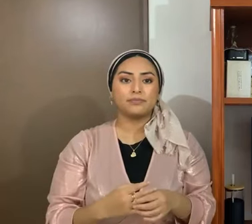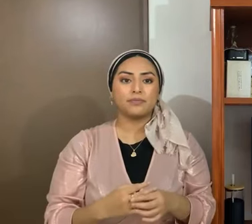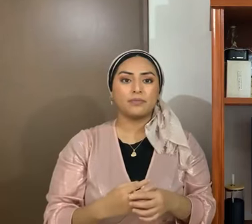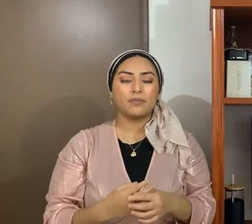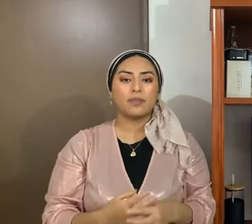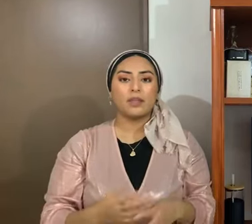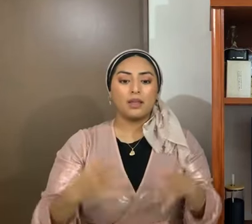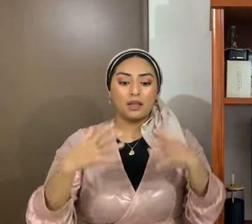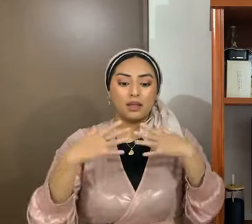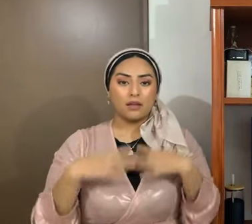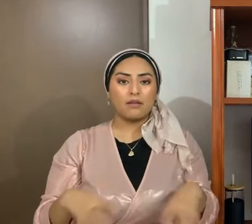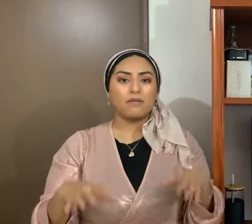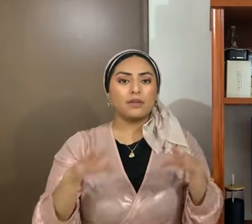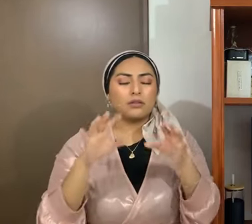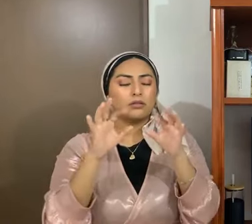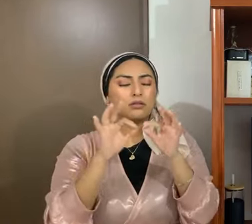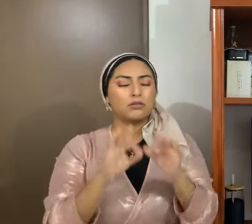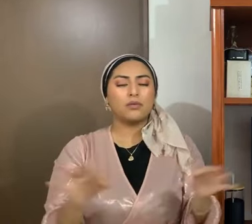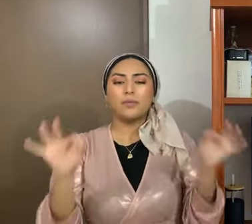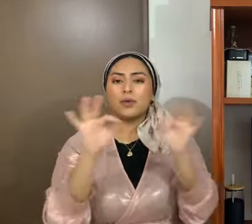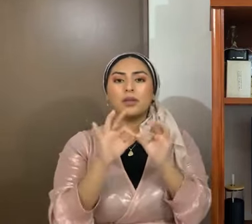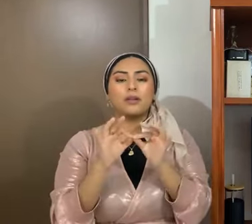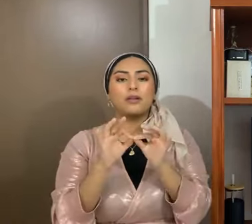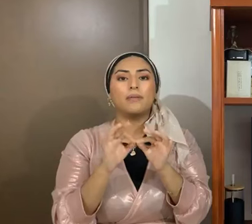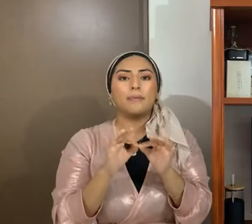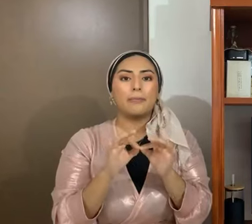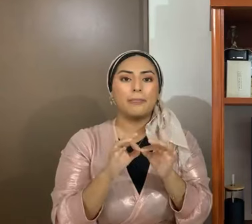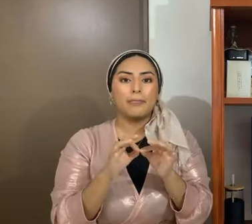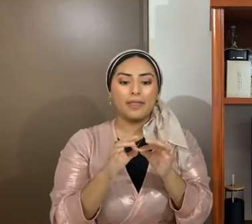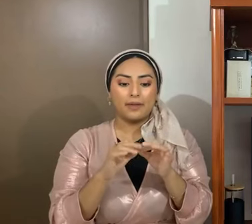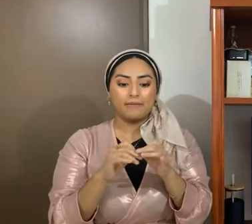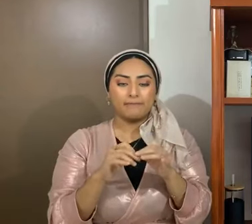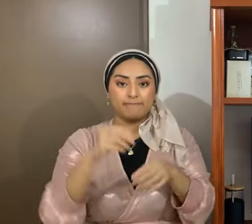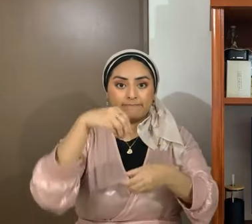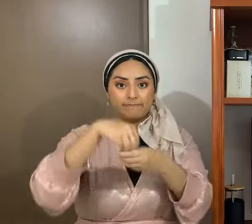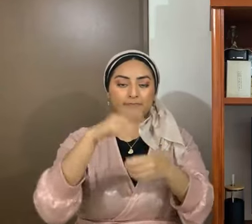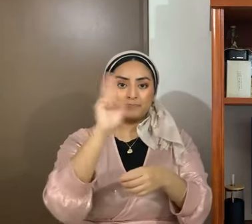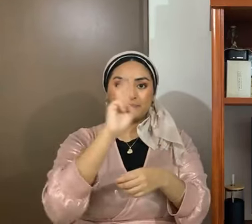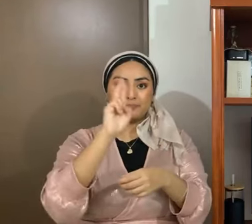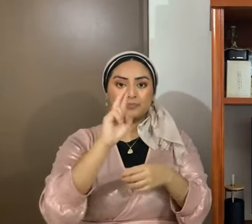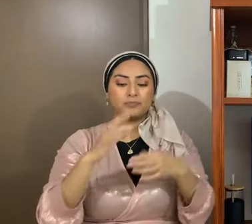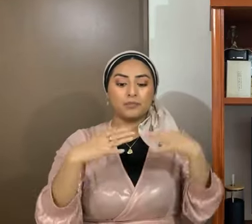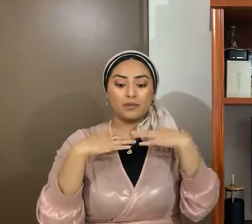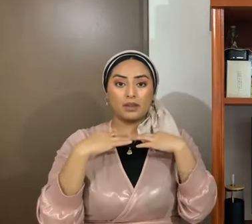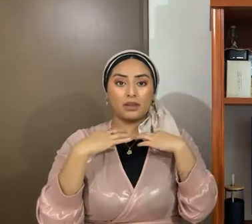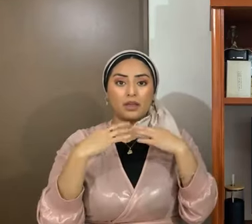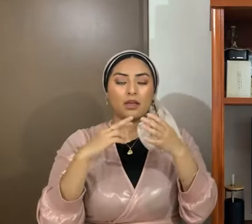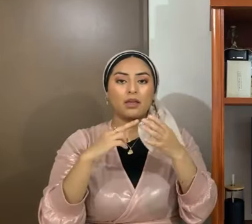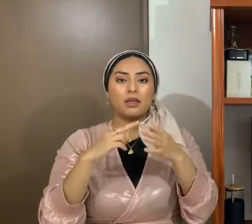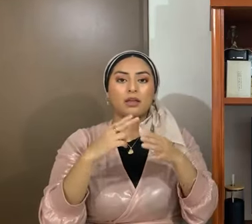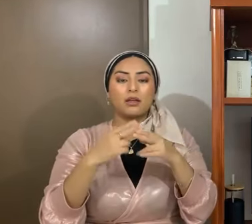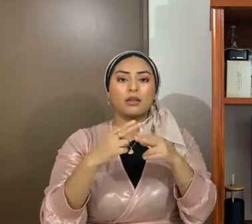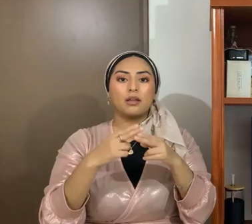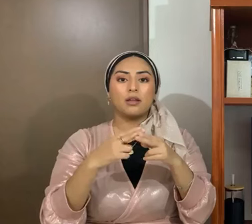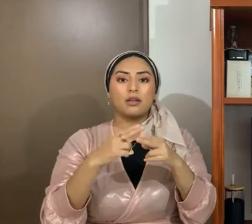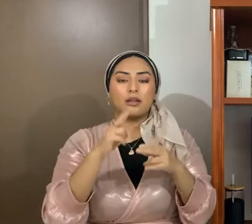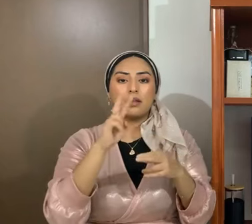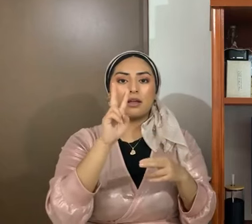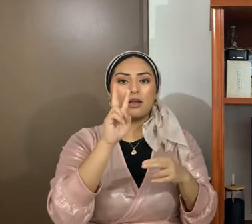La vestimenta es tan importante, ya lo dijimos, porque está inclusive hasta en el libro de Apocalipsis, y vestimenta se dice